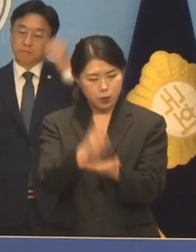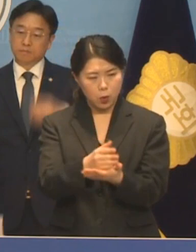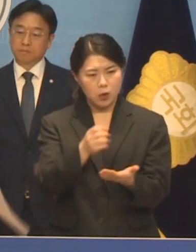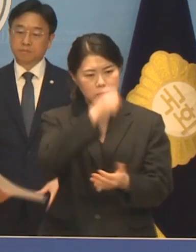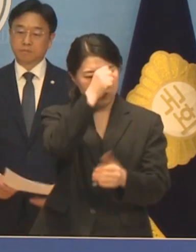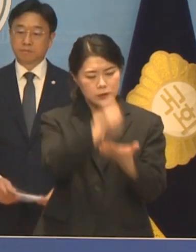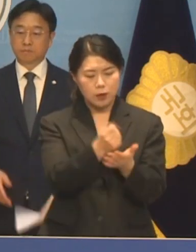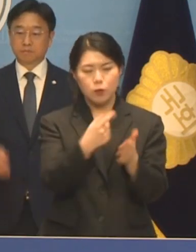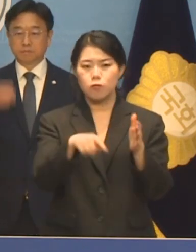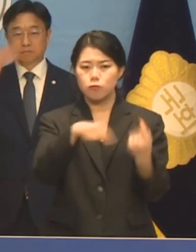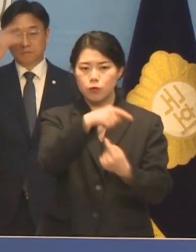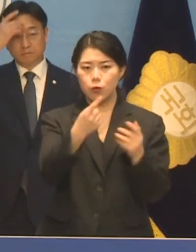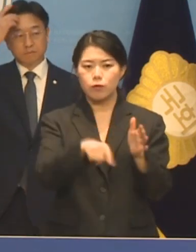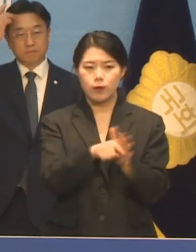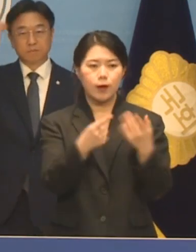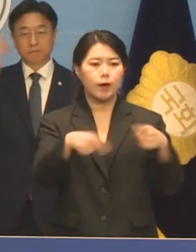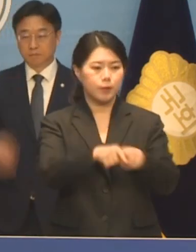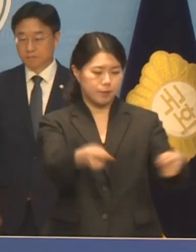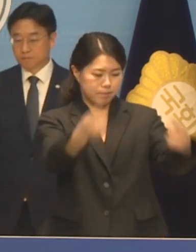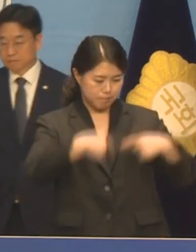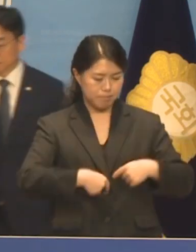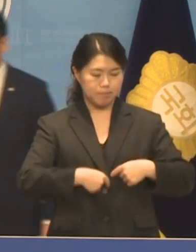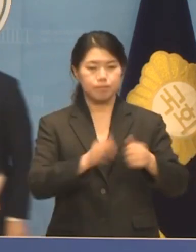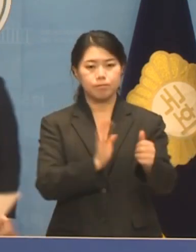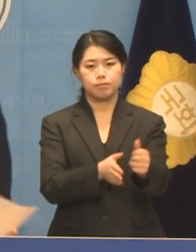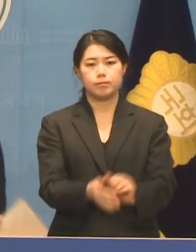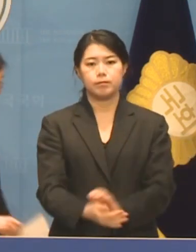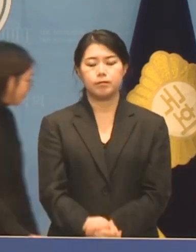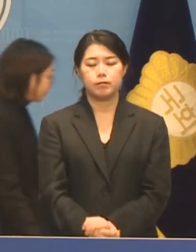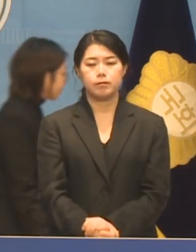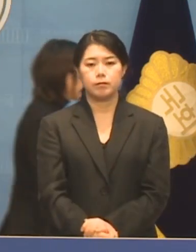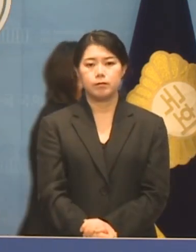길에 함께 해주시길 바랍니다. 이상입니다.